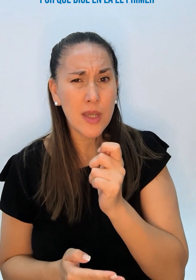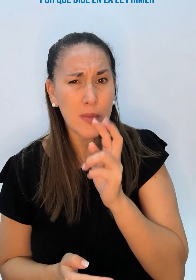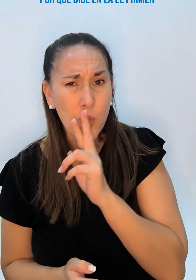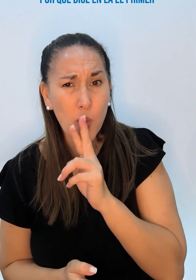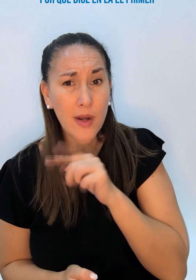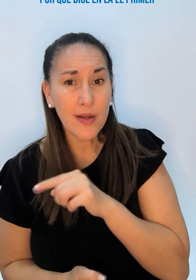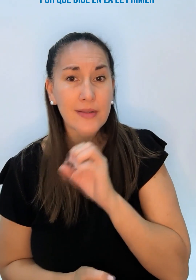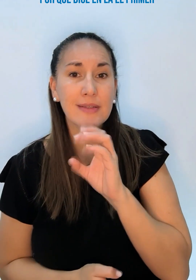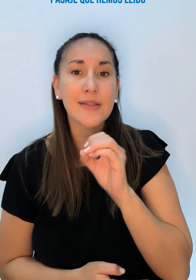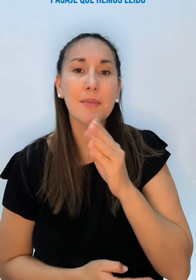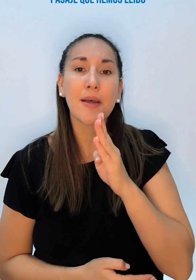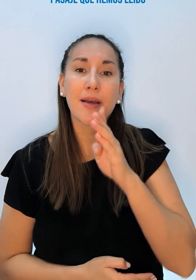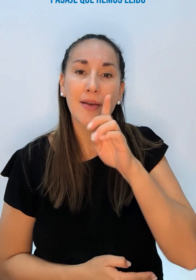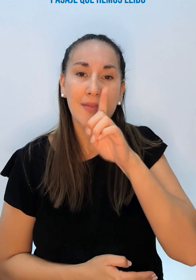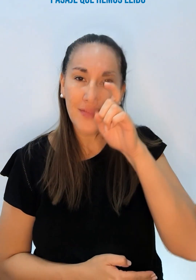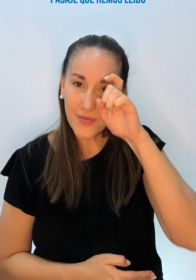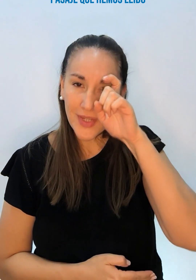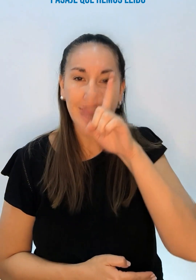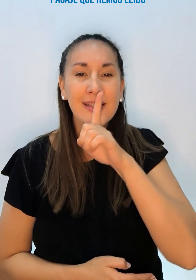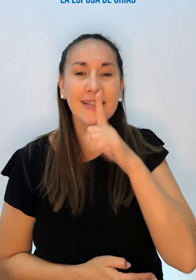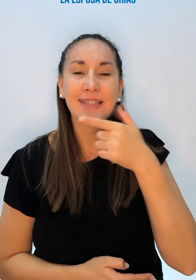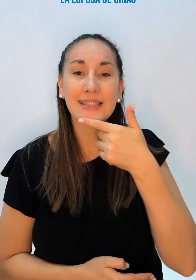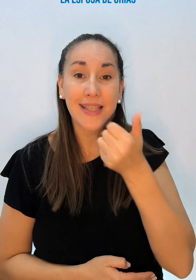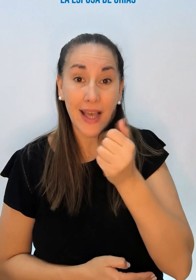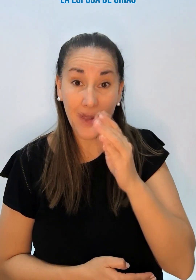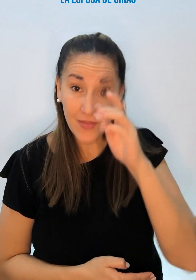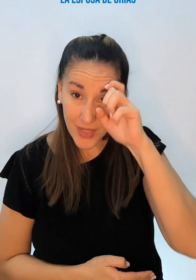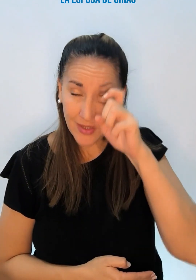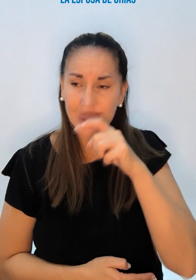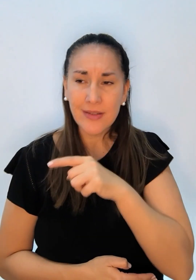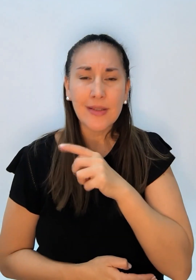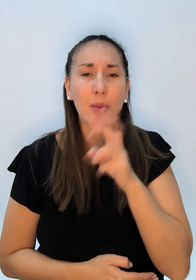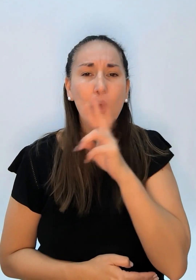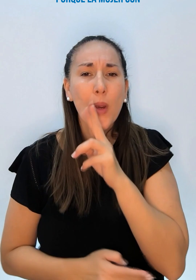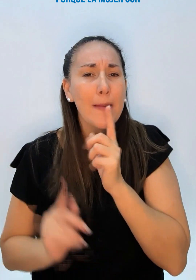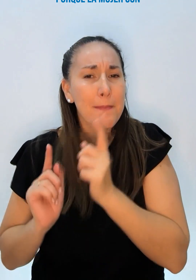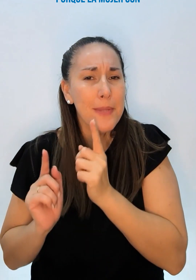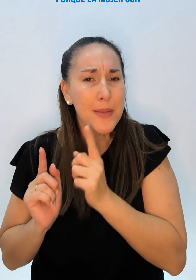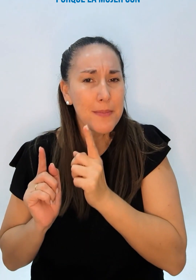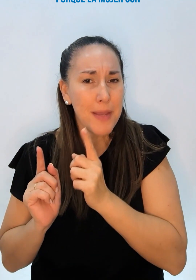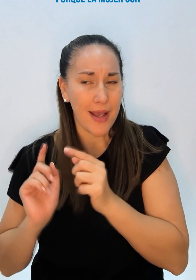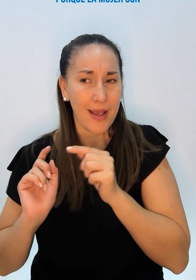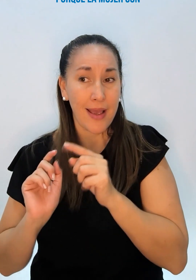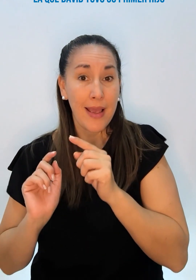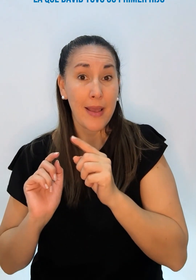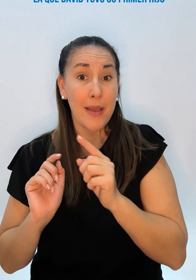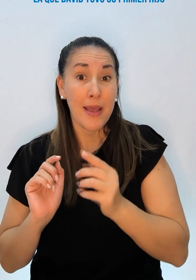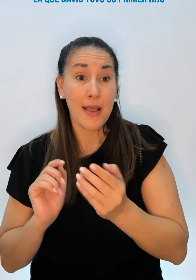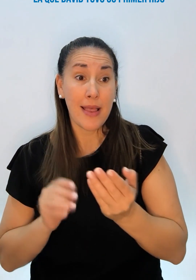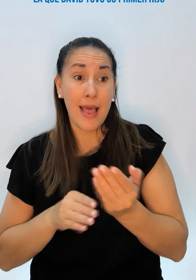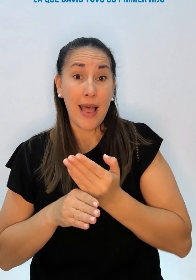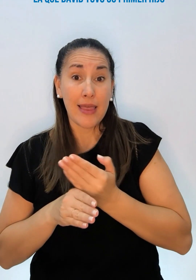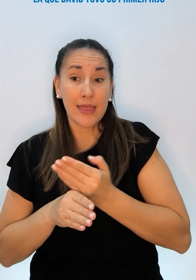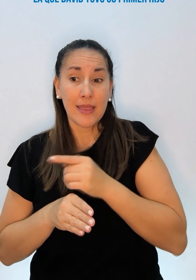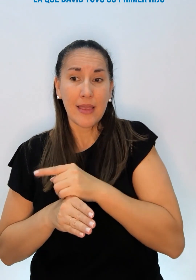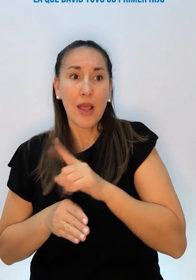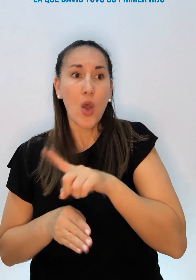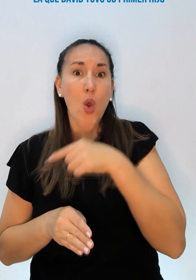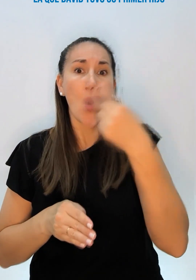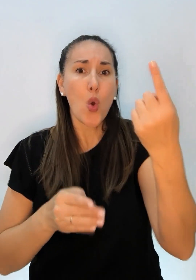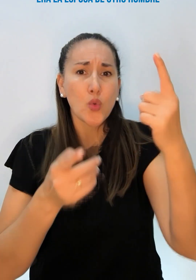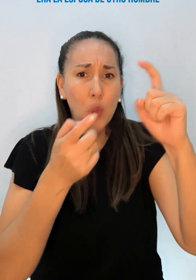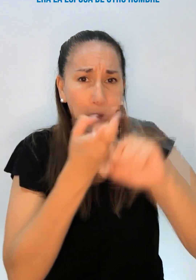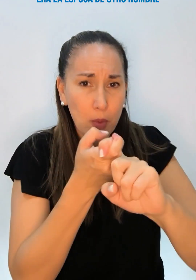qué dice en el primer pasaje que hemos leído la esposa de Urías? Porque la mujer con la que David tuvo su